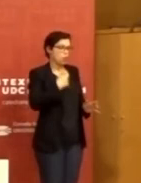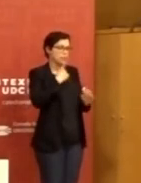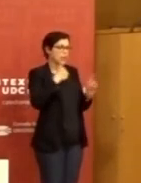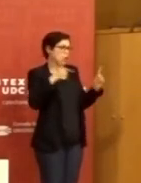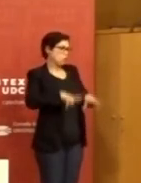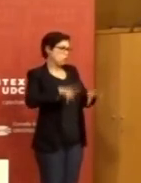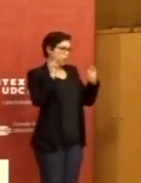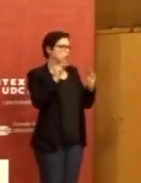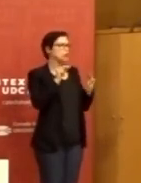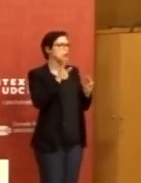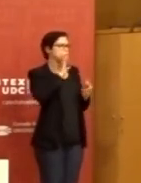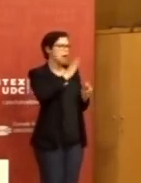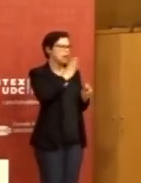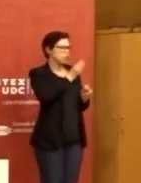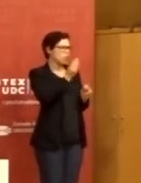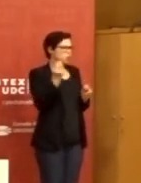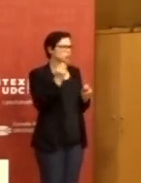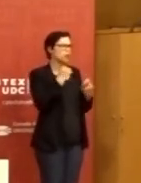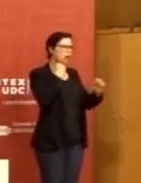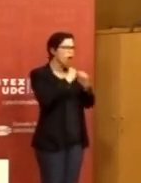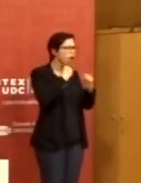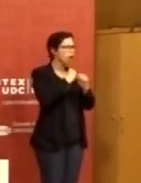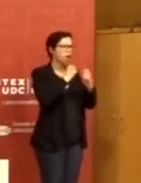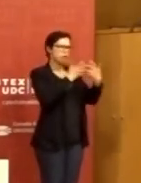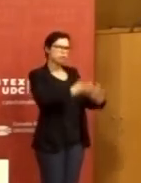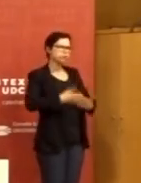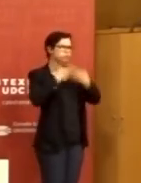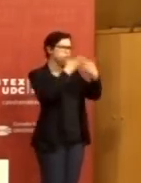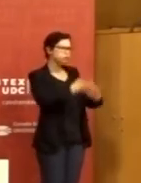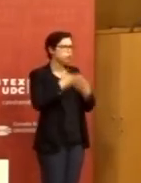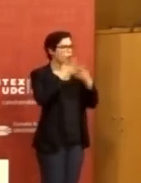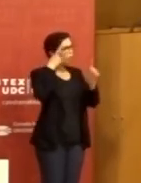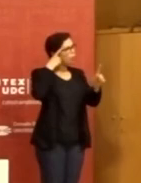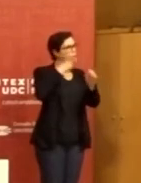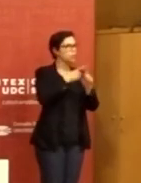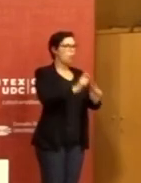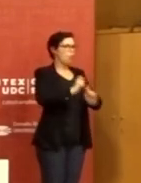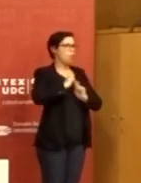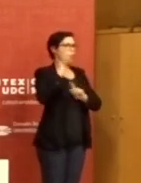año, por una formación dual. Es decir, lo que es